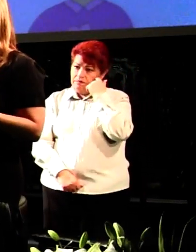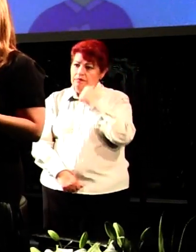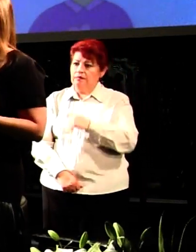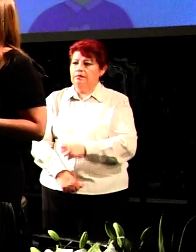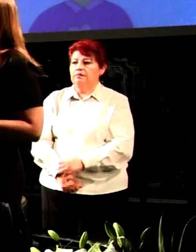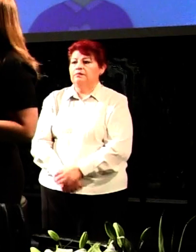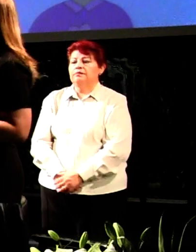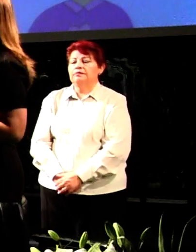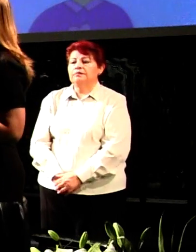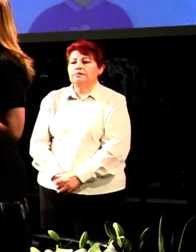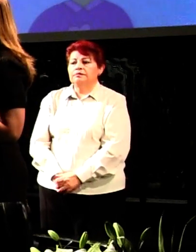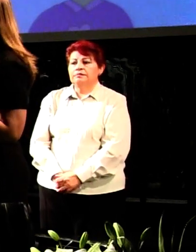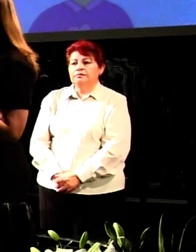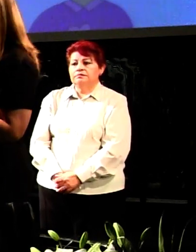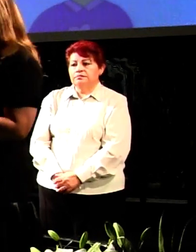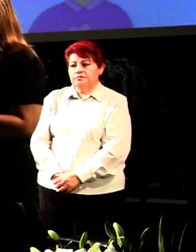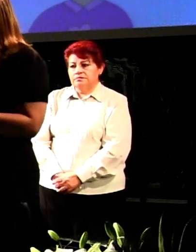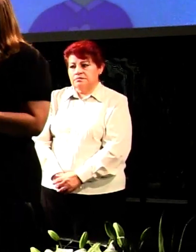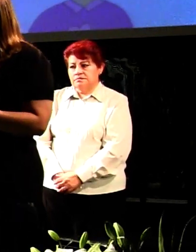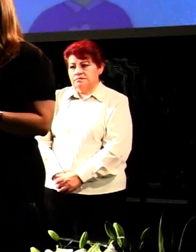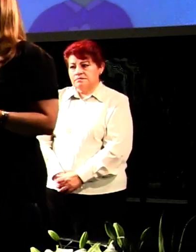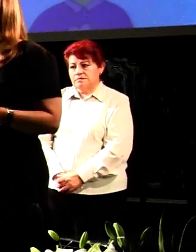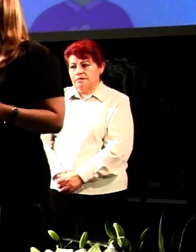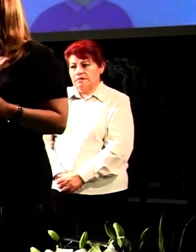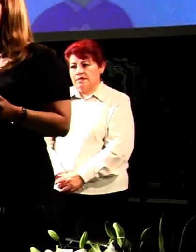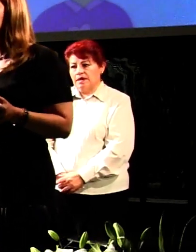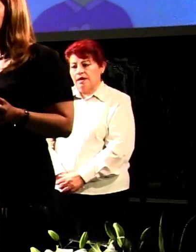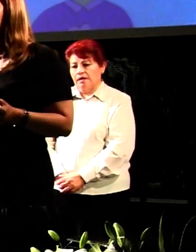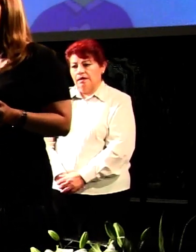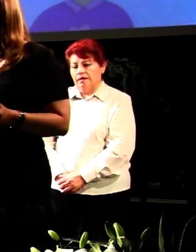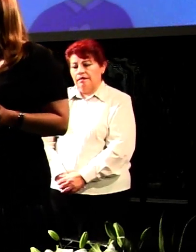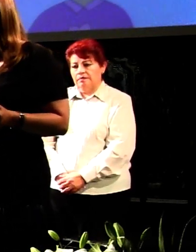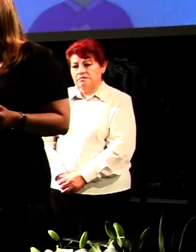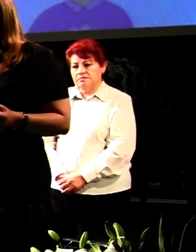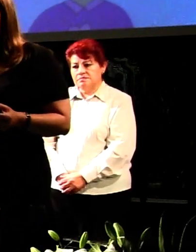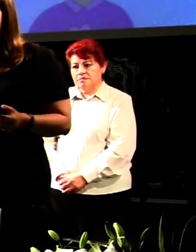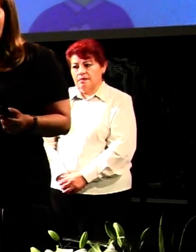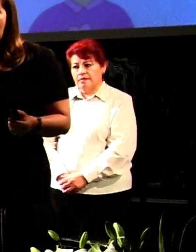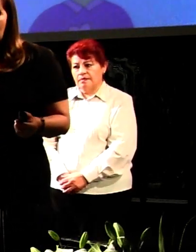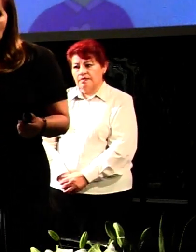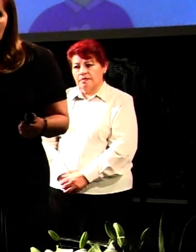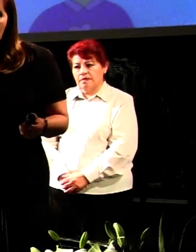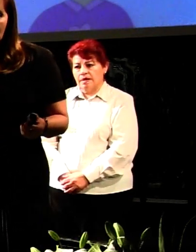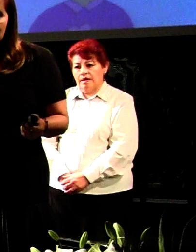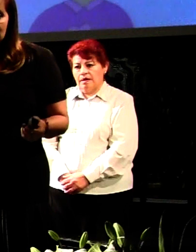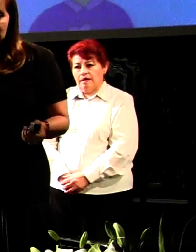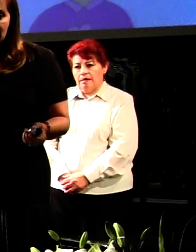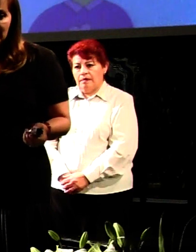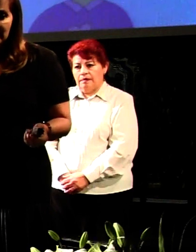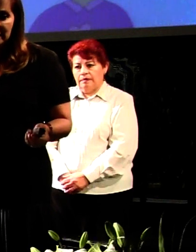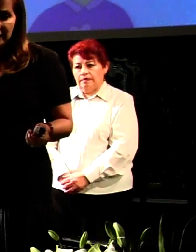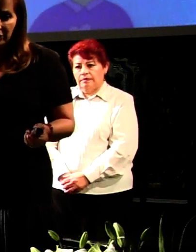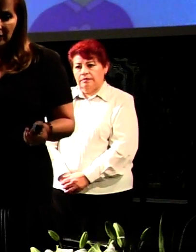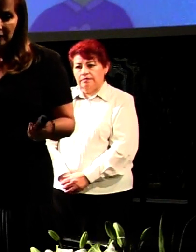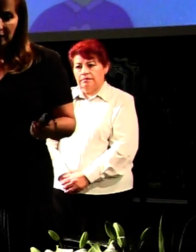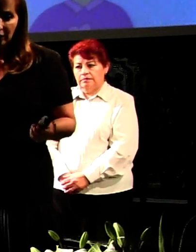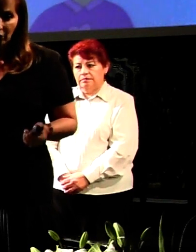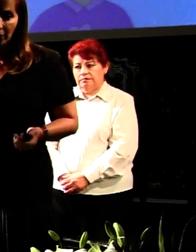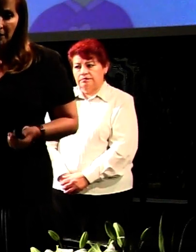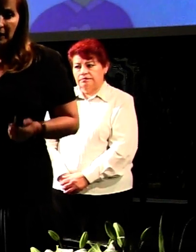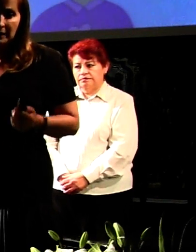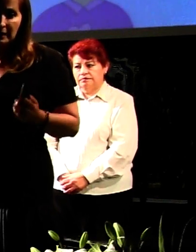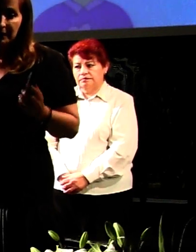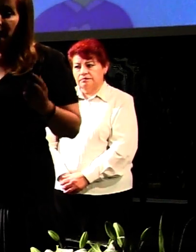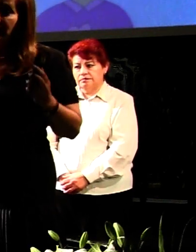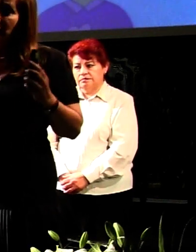enseñarle estos a mis niños y poder también hacer frente de forma positiva a los problemas que se van